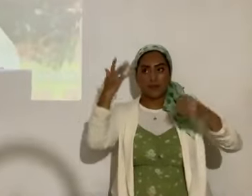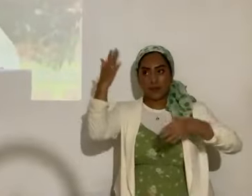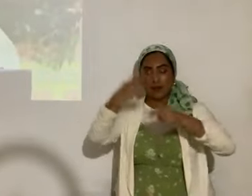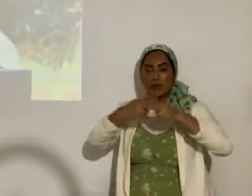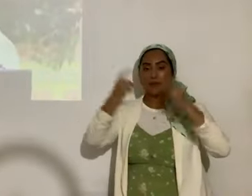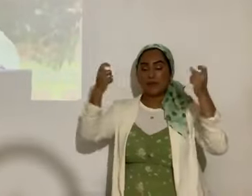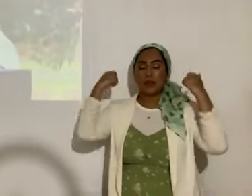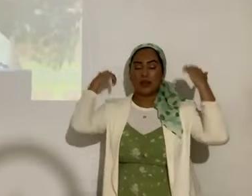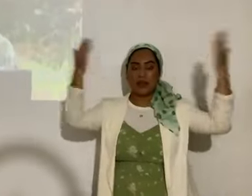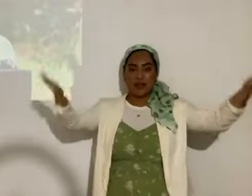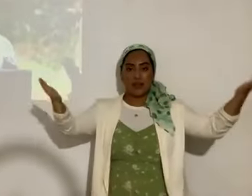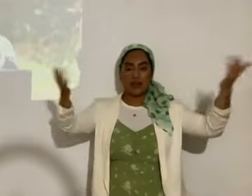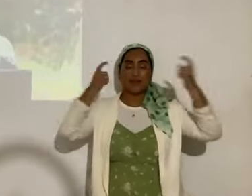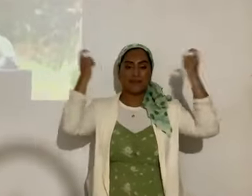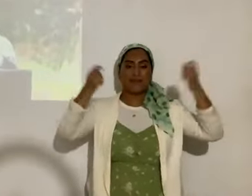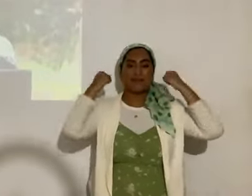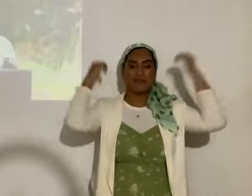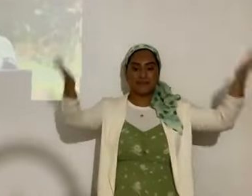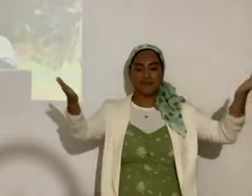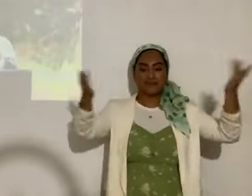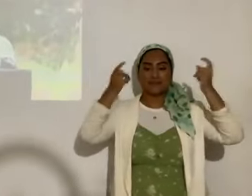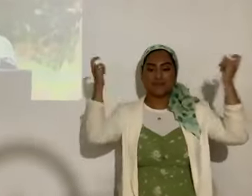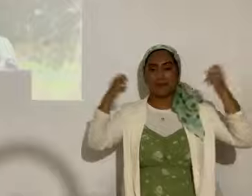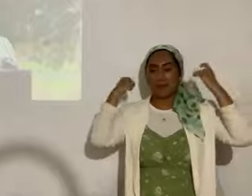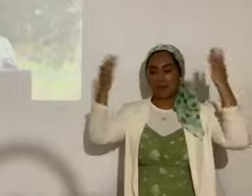aleluya Aleluya